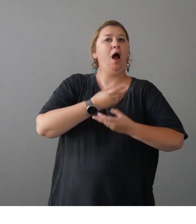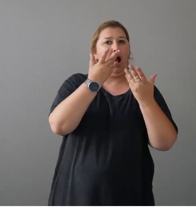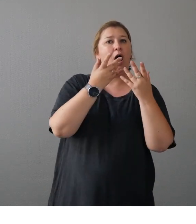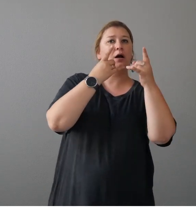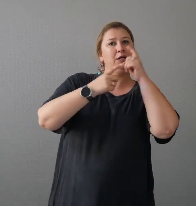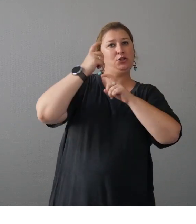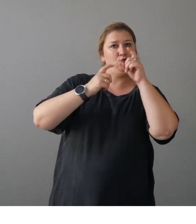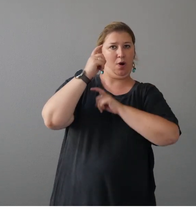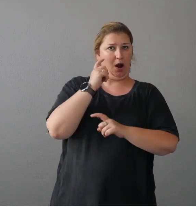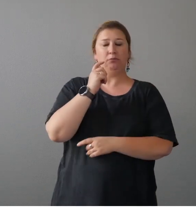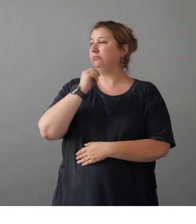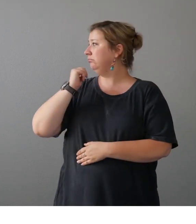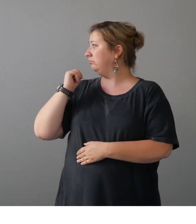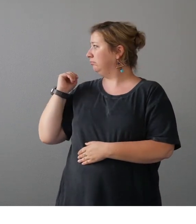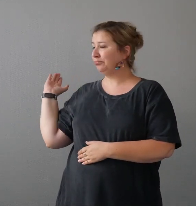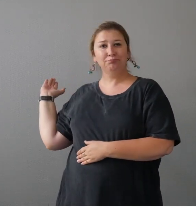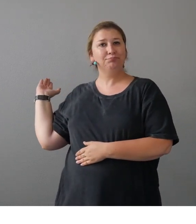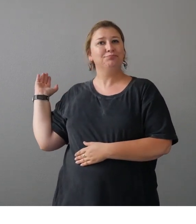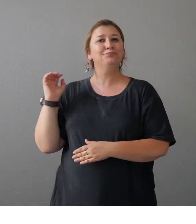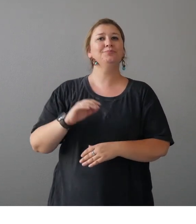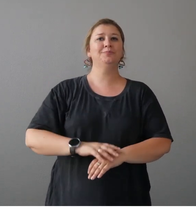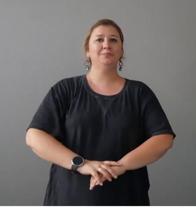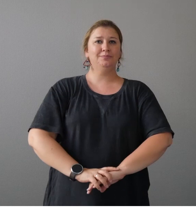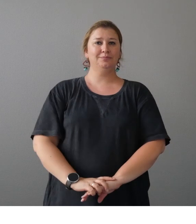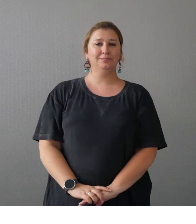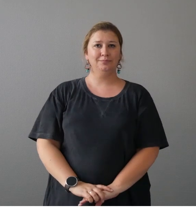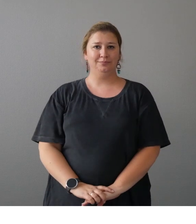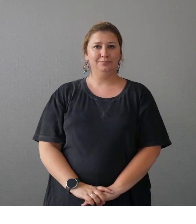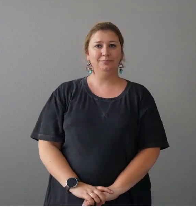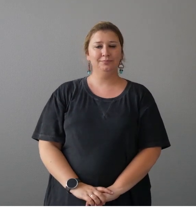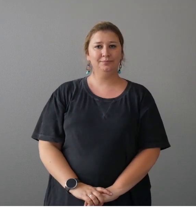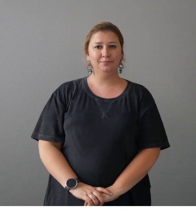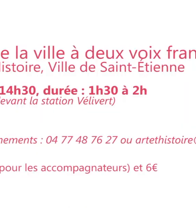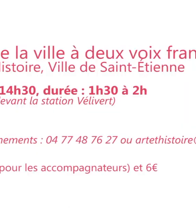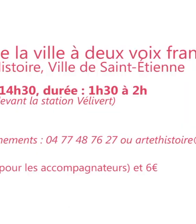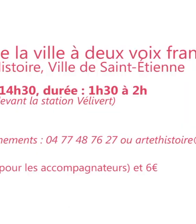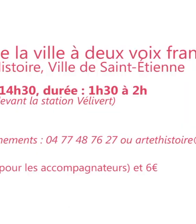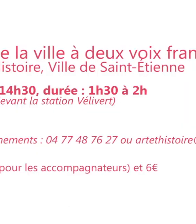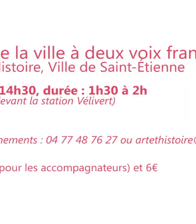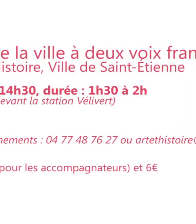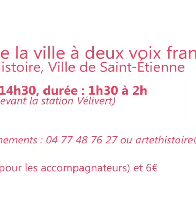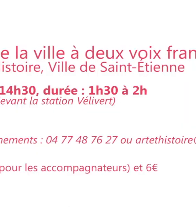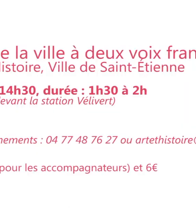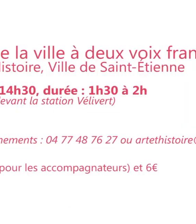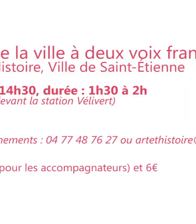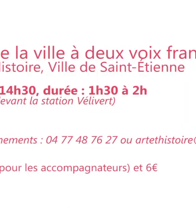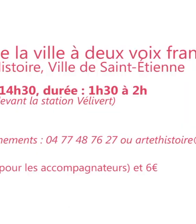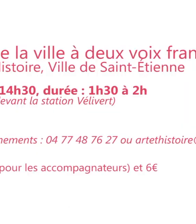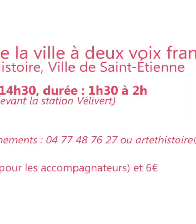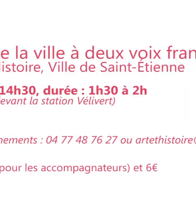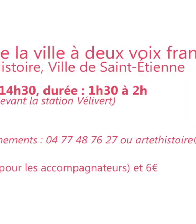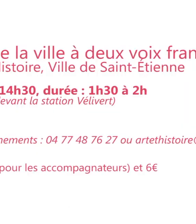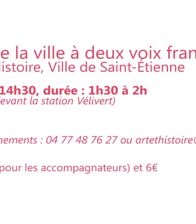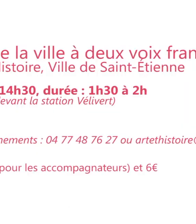rues et de son architecture, du Moyen-Âge jusqu'à aujourd'hui. Visite découverte de la ville à deux